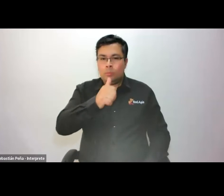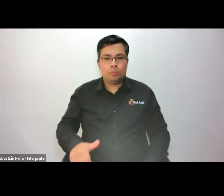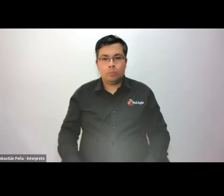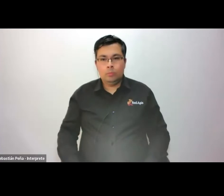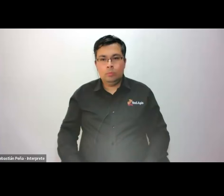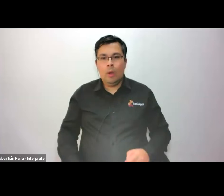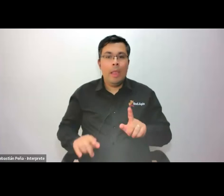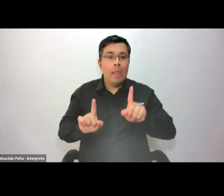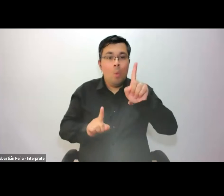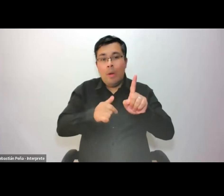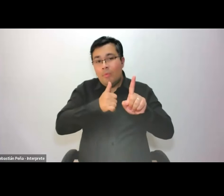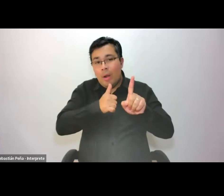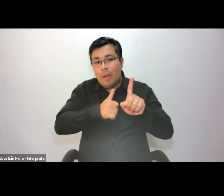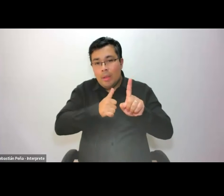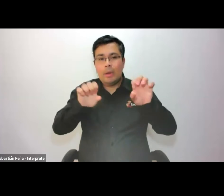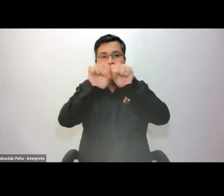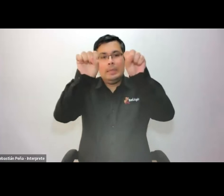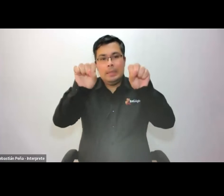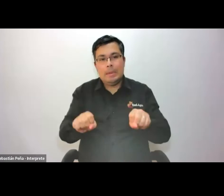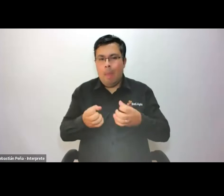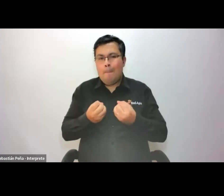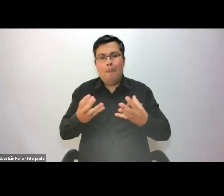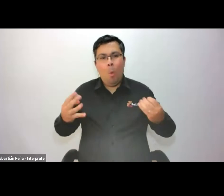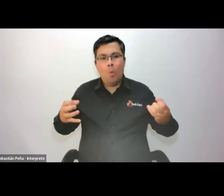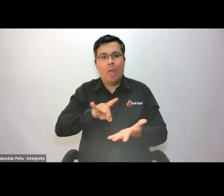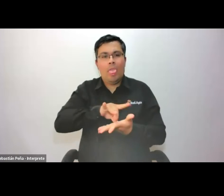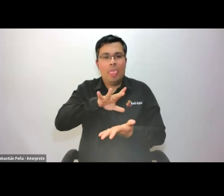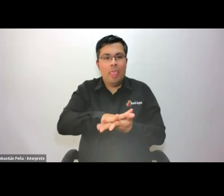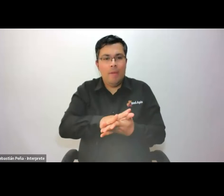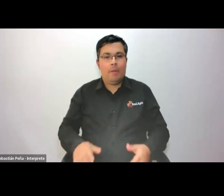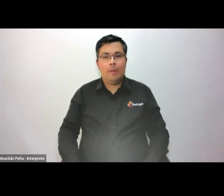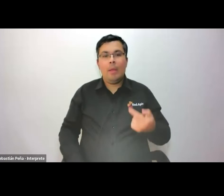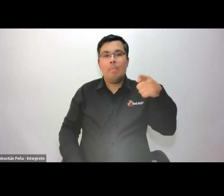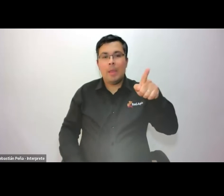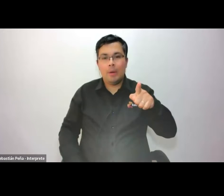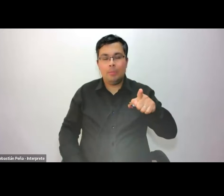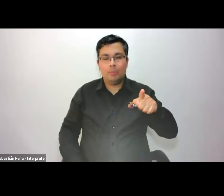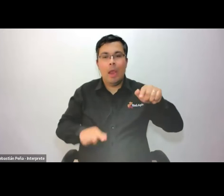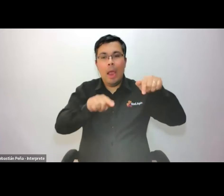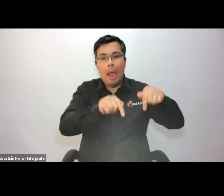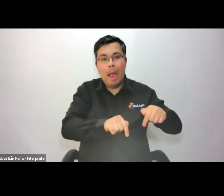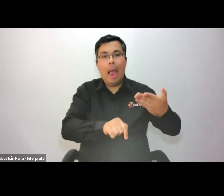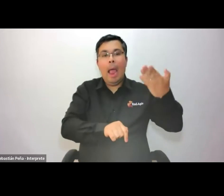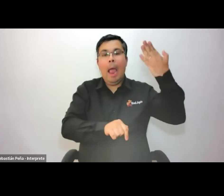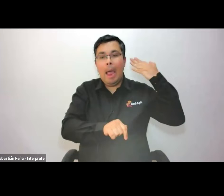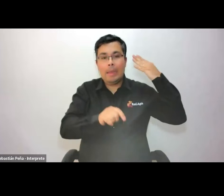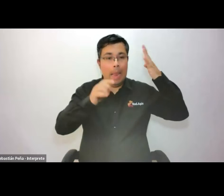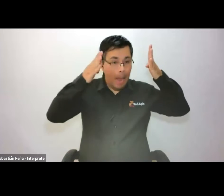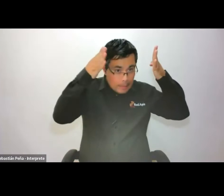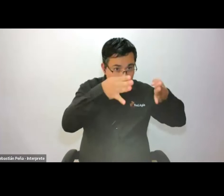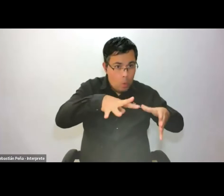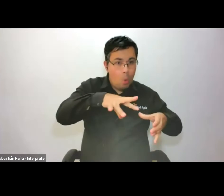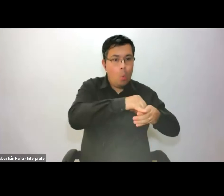pero nos podemos sentir orgullosos de que transitamos desde una integración educativa a un proceso educativo inclusivo, cada vez